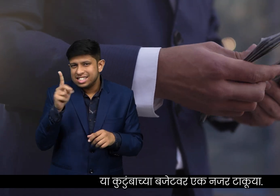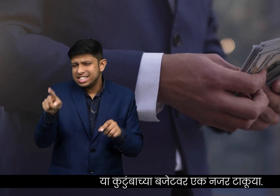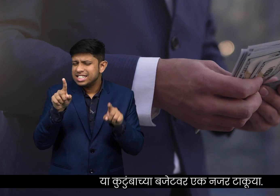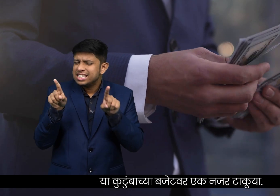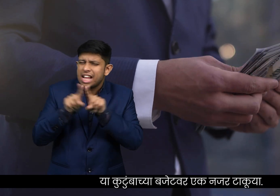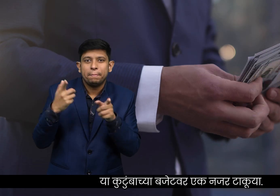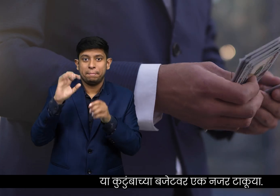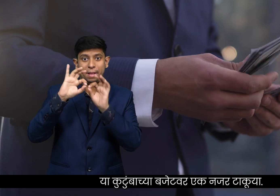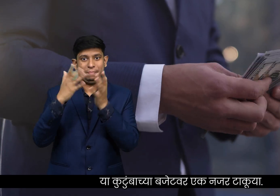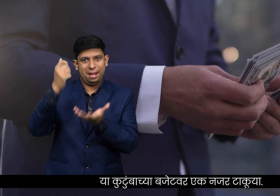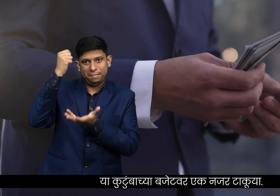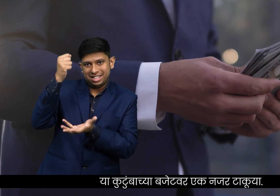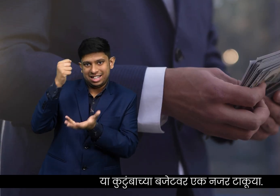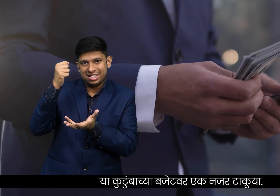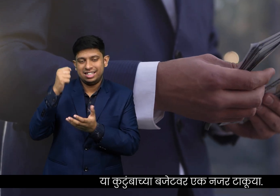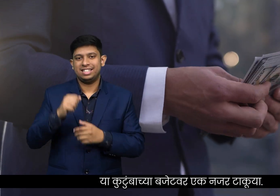टाकूया.